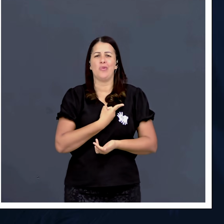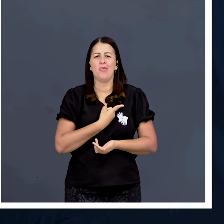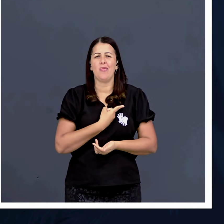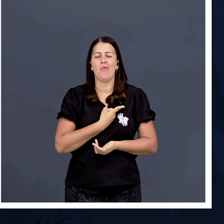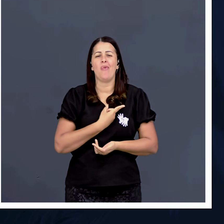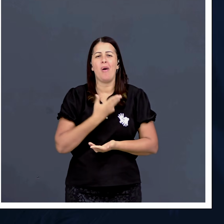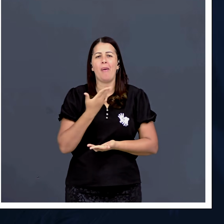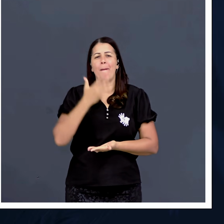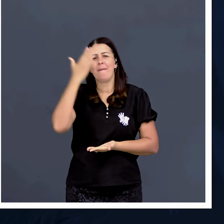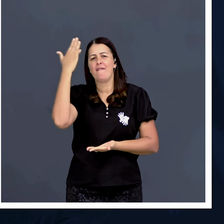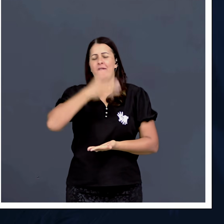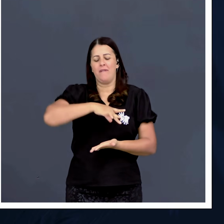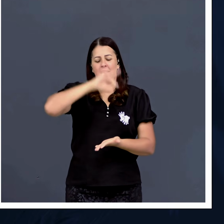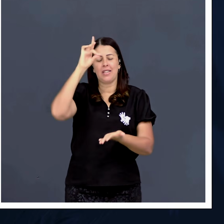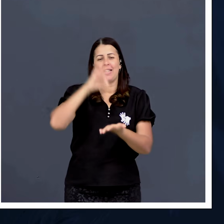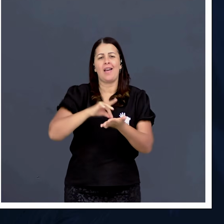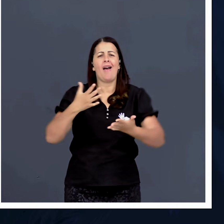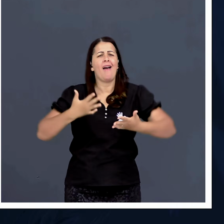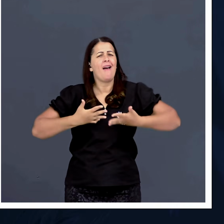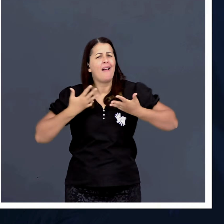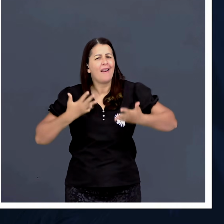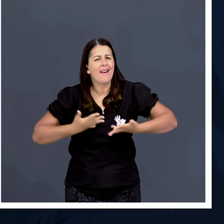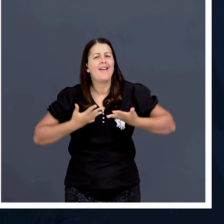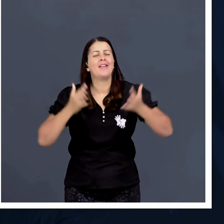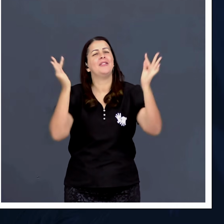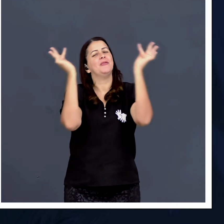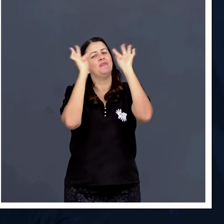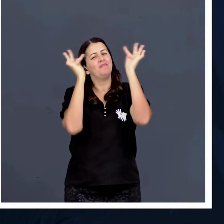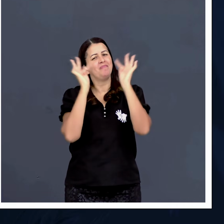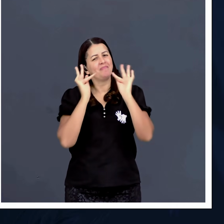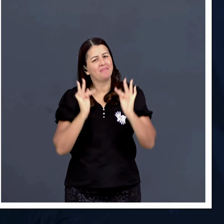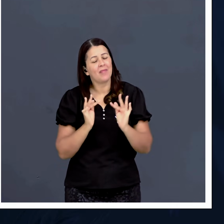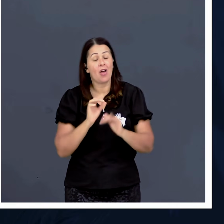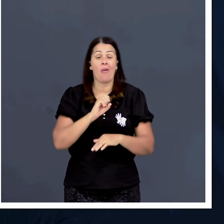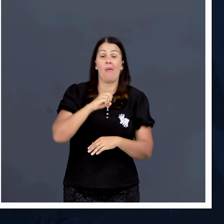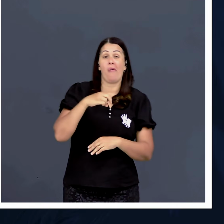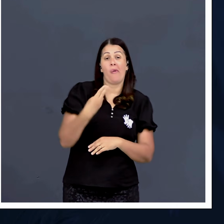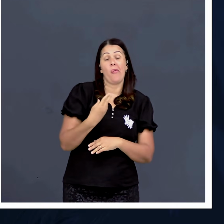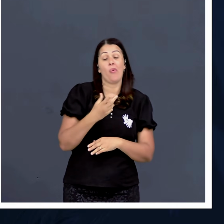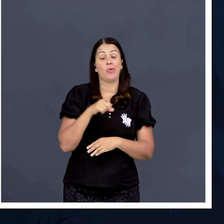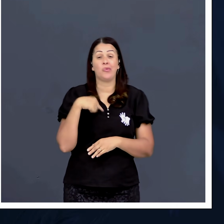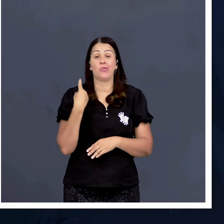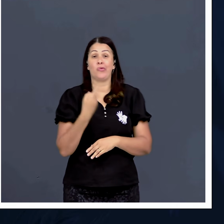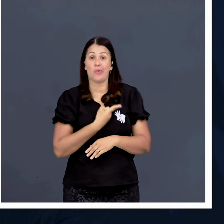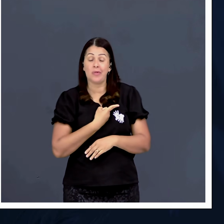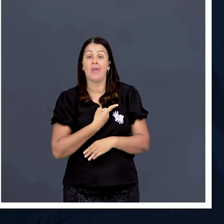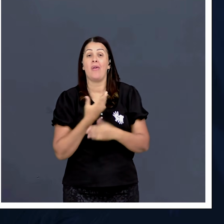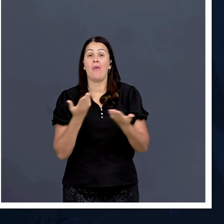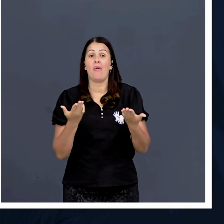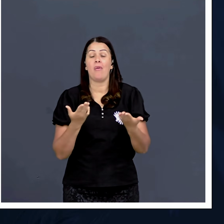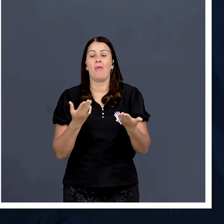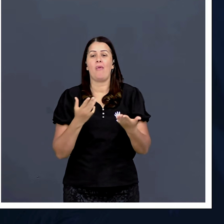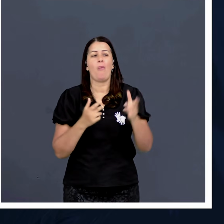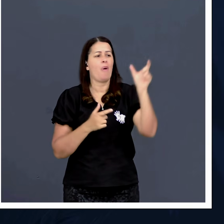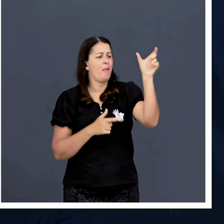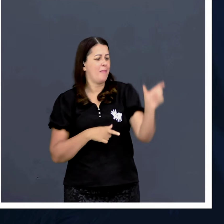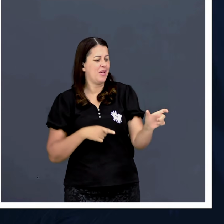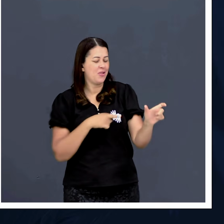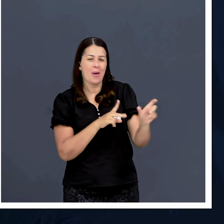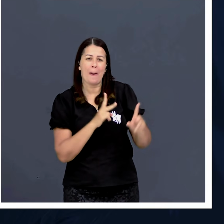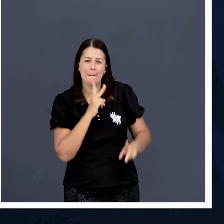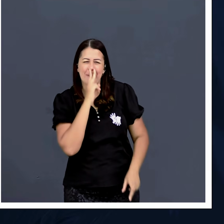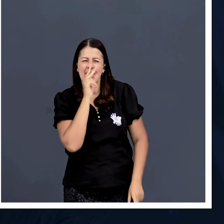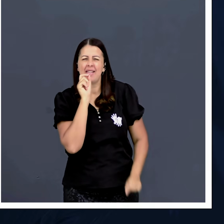cristão verdadeiramente alegre, feliz, ou quando nós nos deparamos com alguém assim,